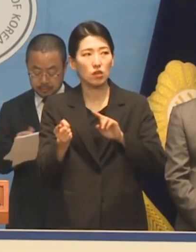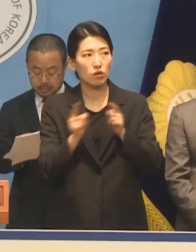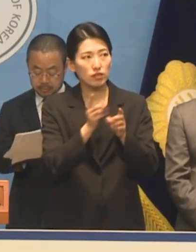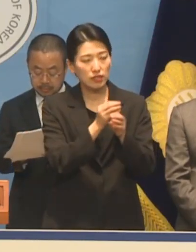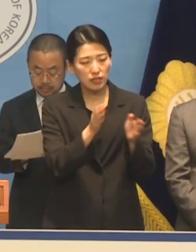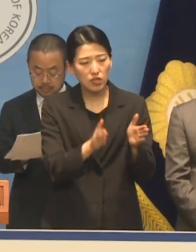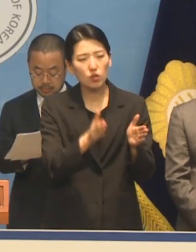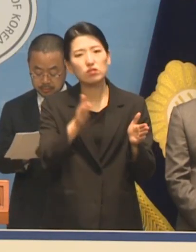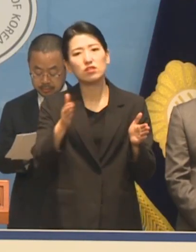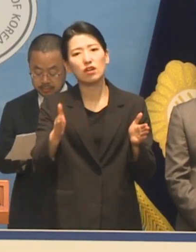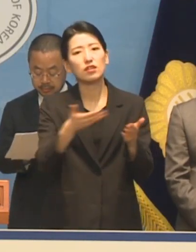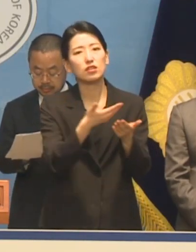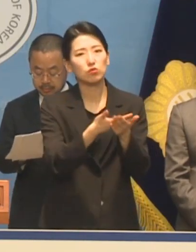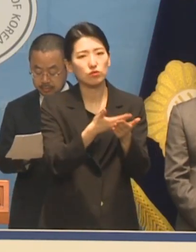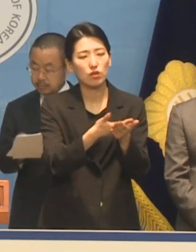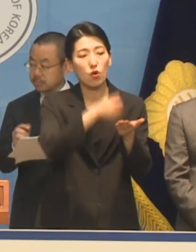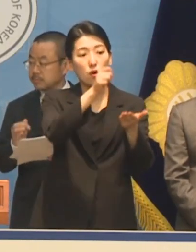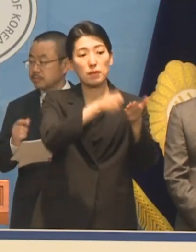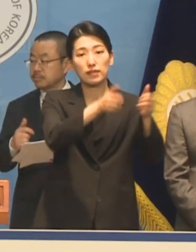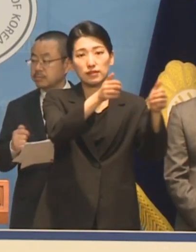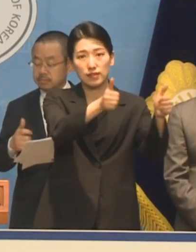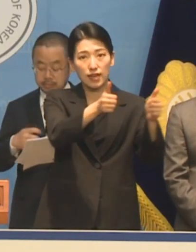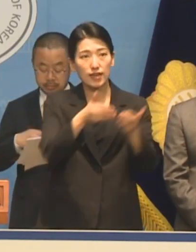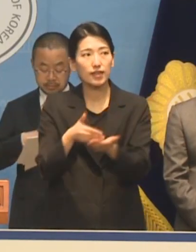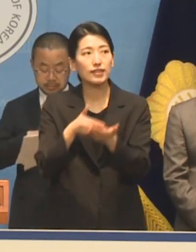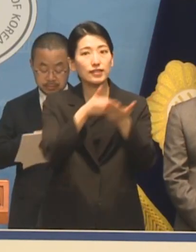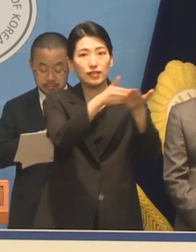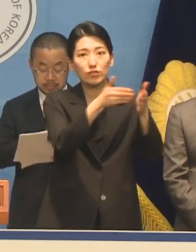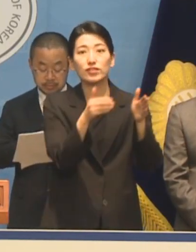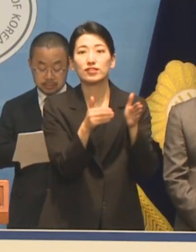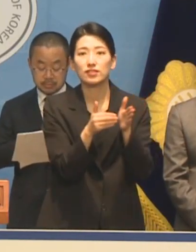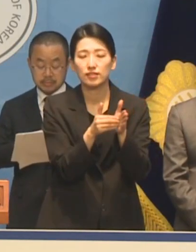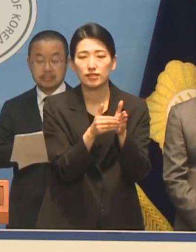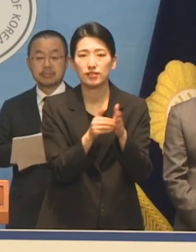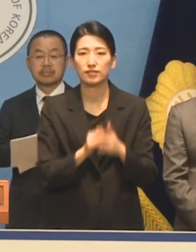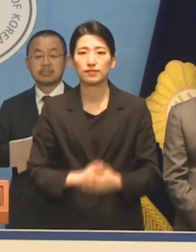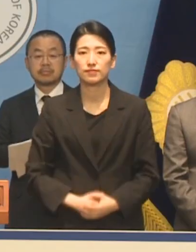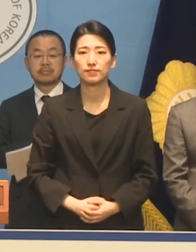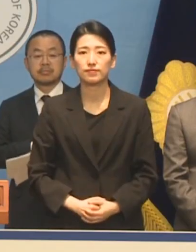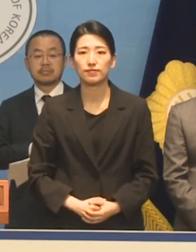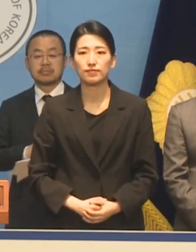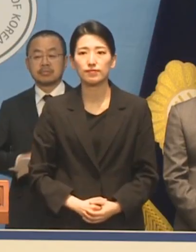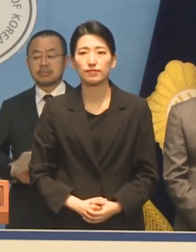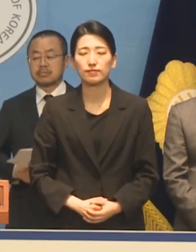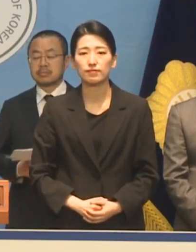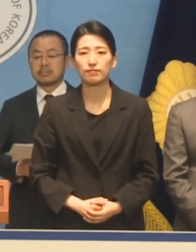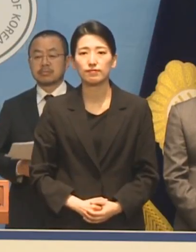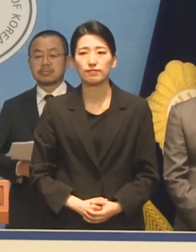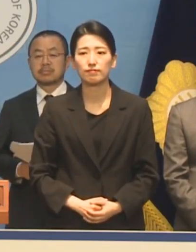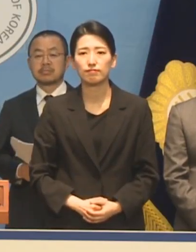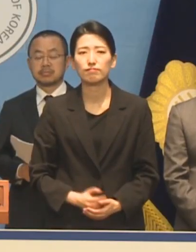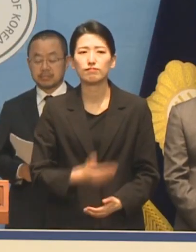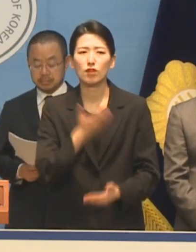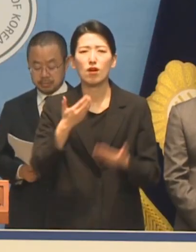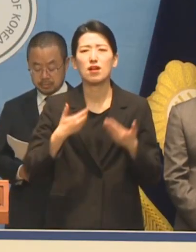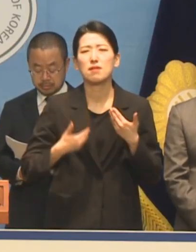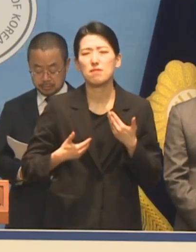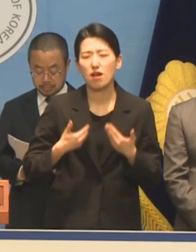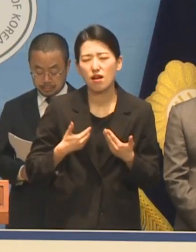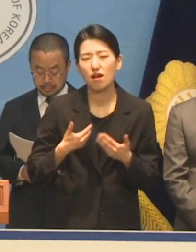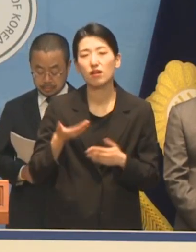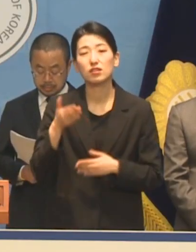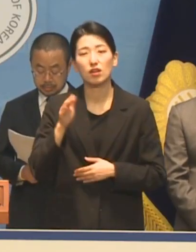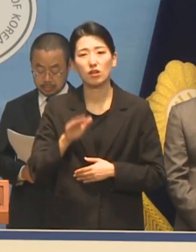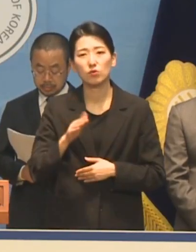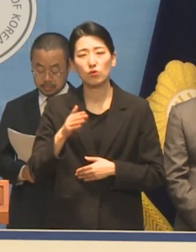촉구하는 탄원서를 재판부에 이미 제출한 바 있습니다. 바쁜 일정 속에서도 함께해 주신